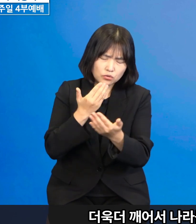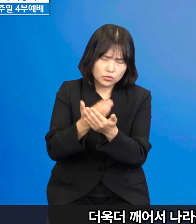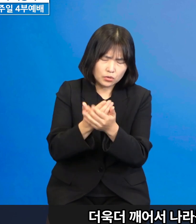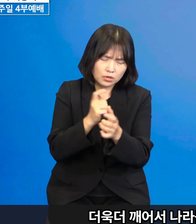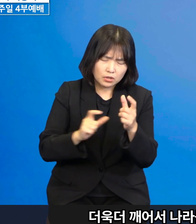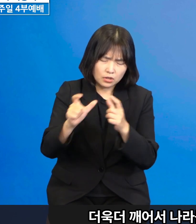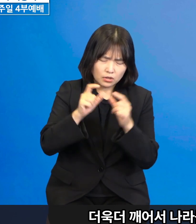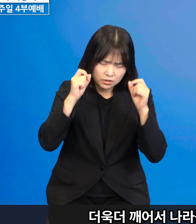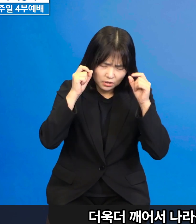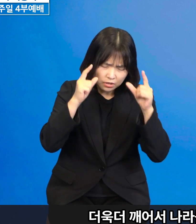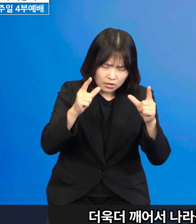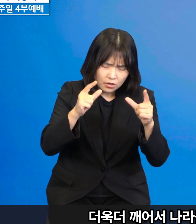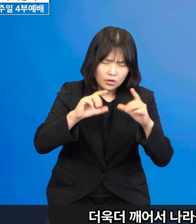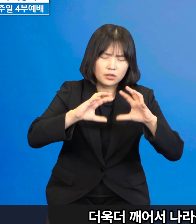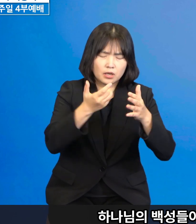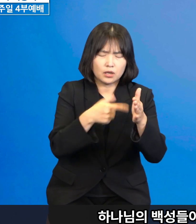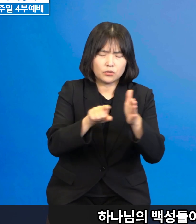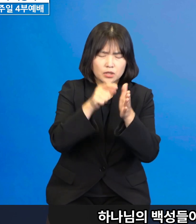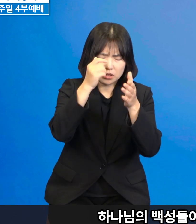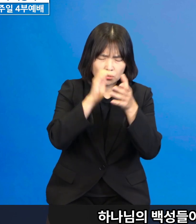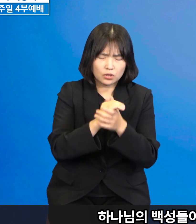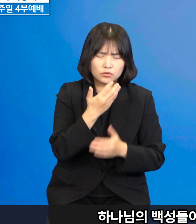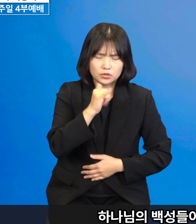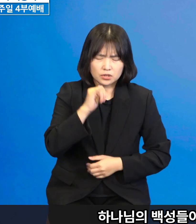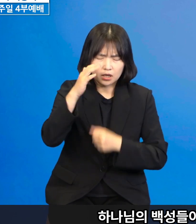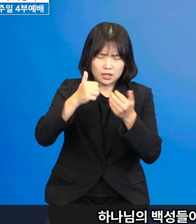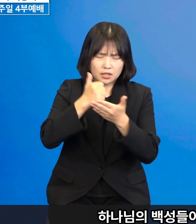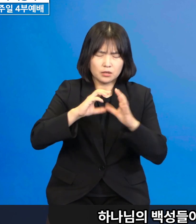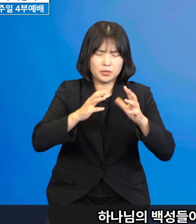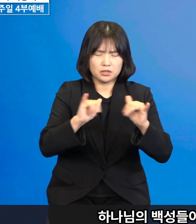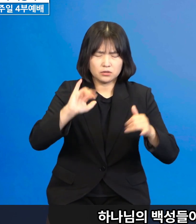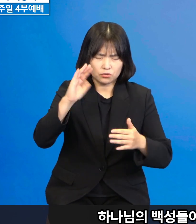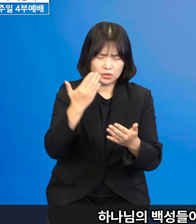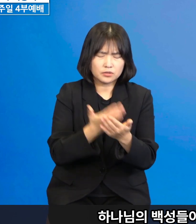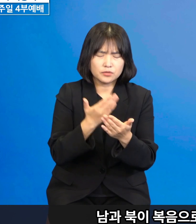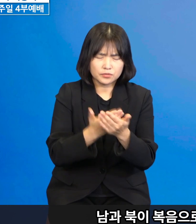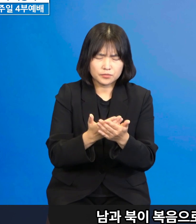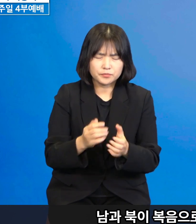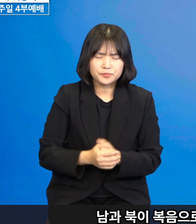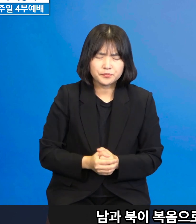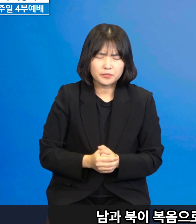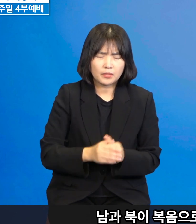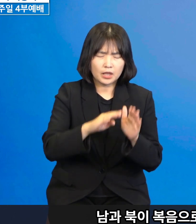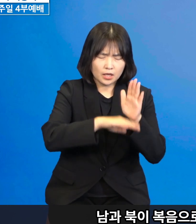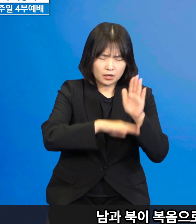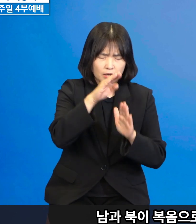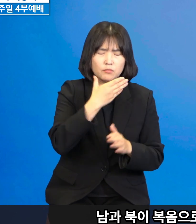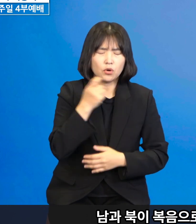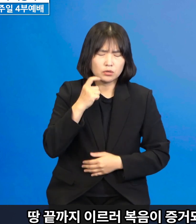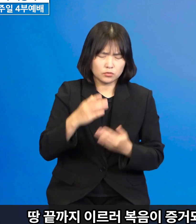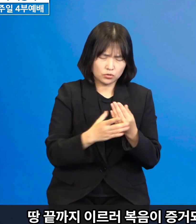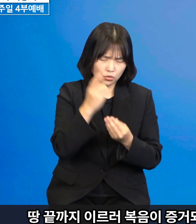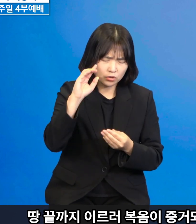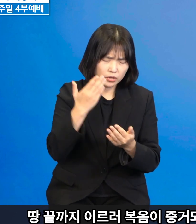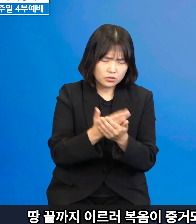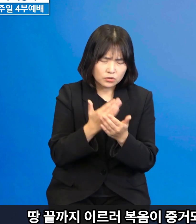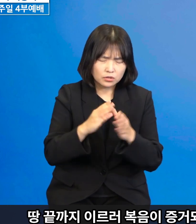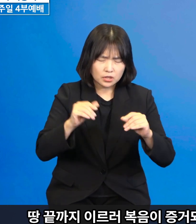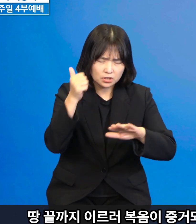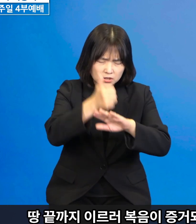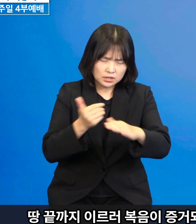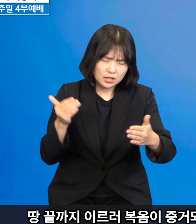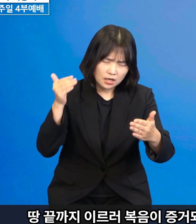깨어서 나라를 위하여 기도할 수 있는 하나님의 백성들이 되게 하여 주시옵소서. 남과 북이 복음으로 통일되게 하여 주시고 땅끝까지